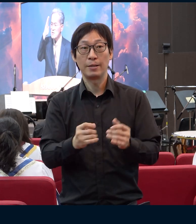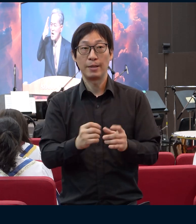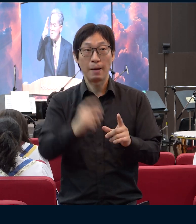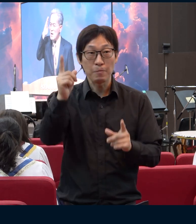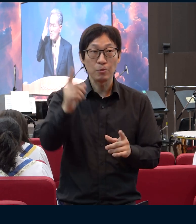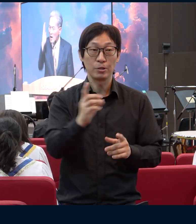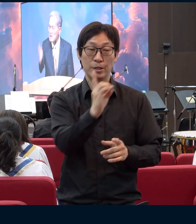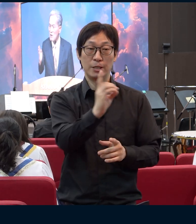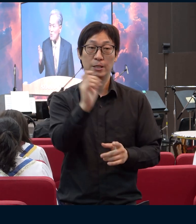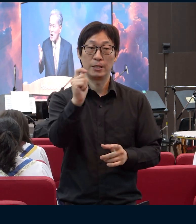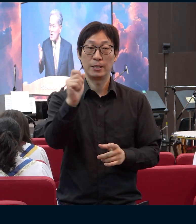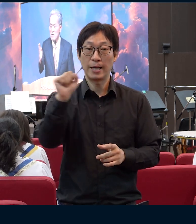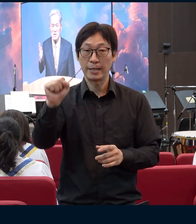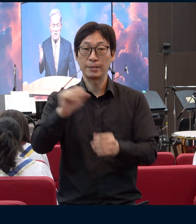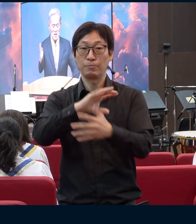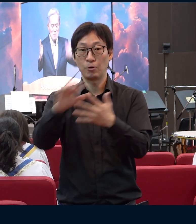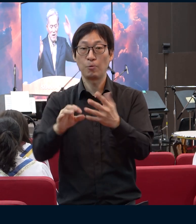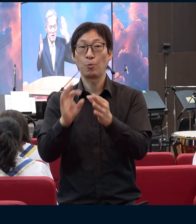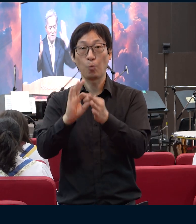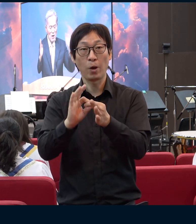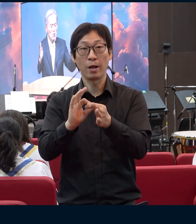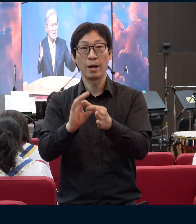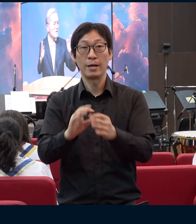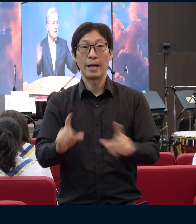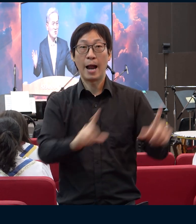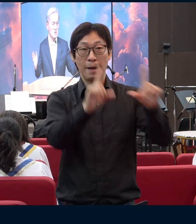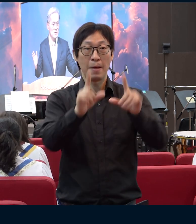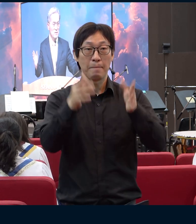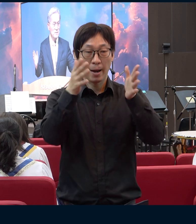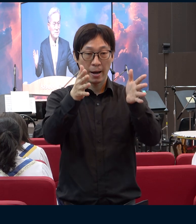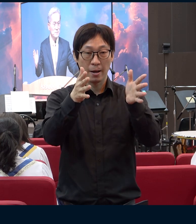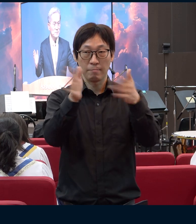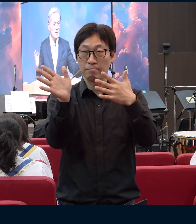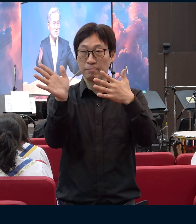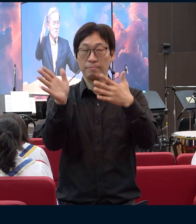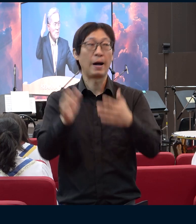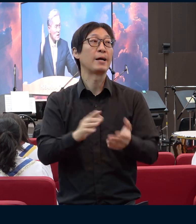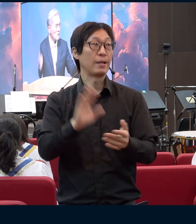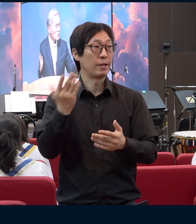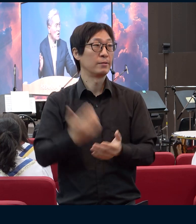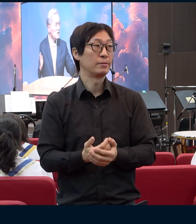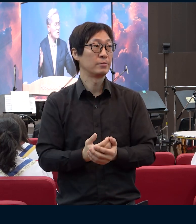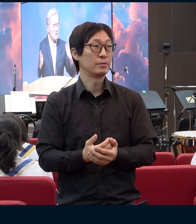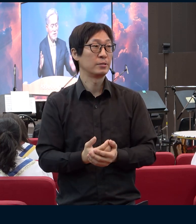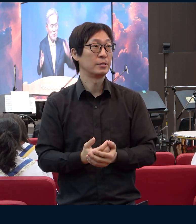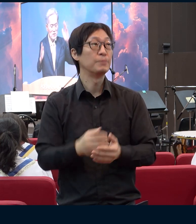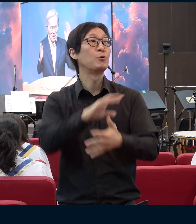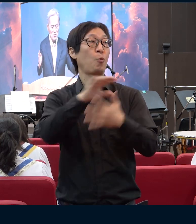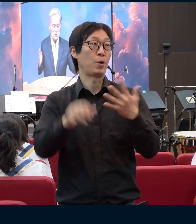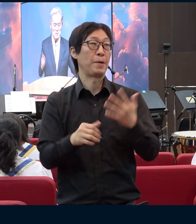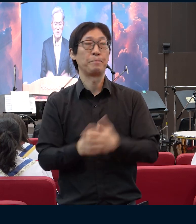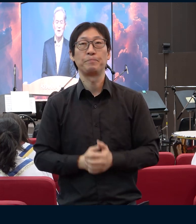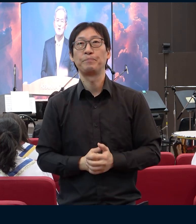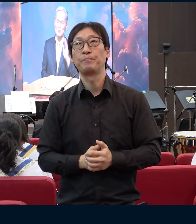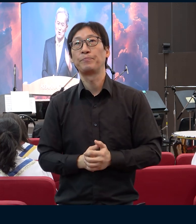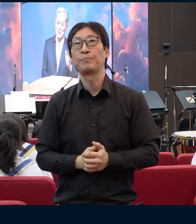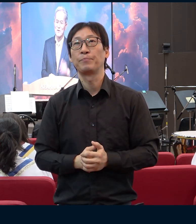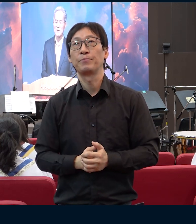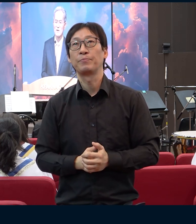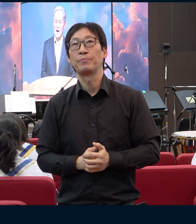통해서 그 삶의 방향과 그 삶의 내용이 달라졌어요. 그 삶의 방향과 그 삶의 내용이